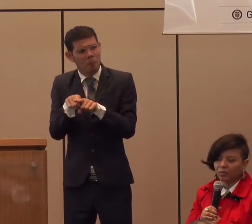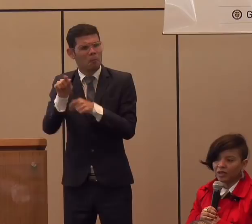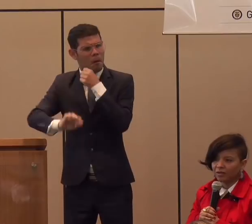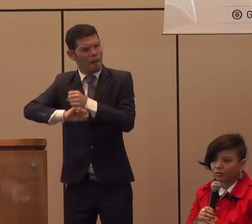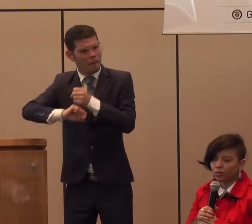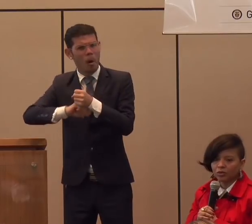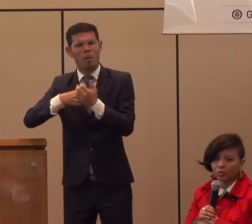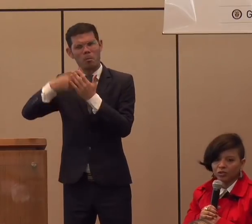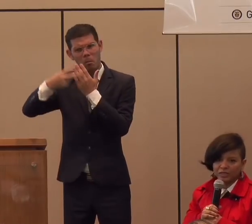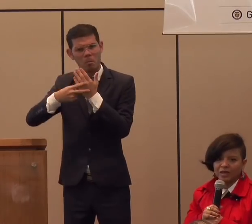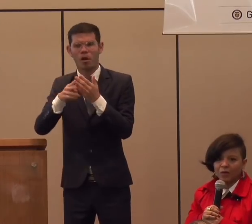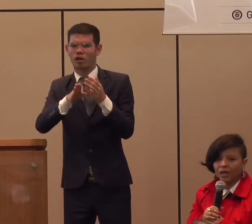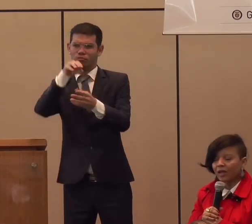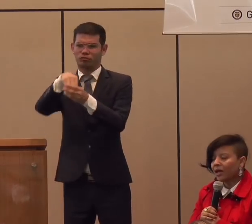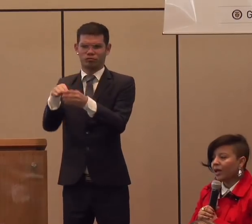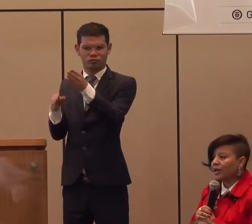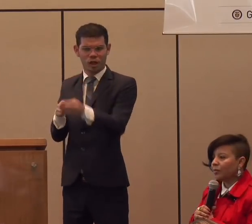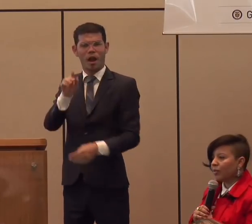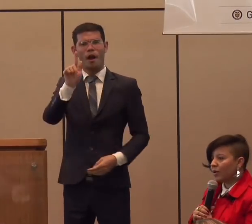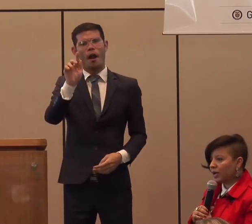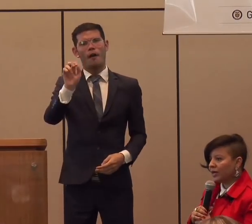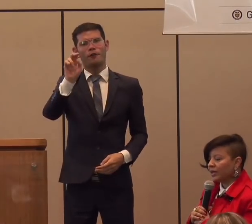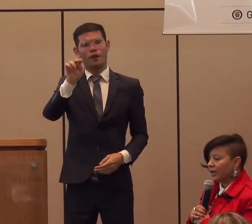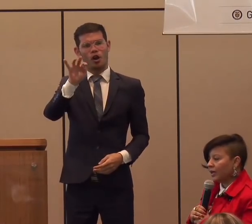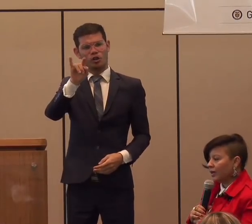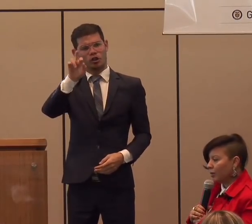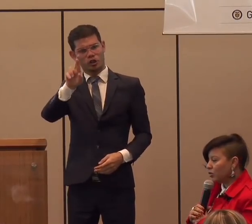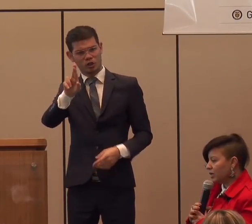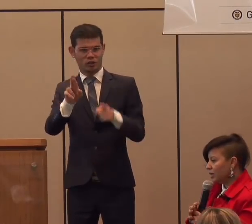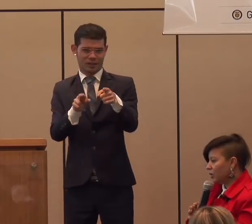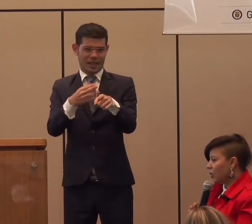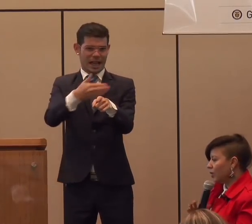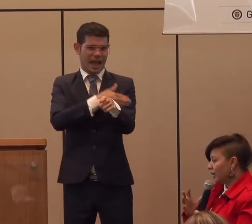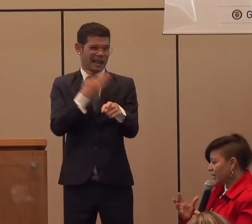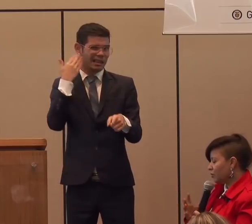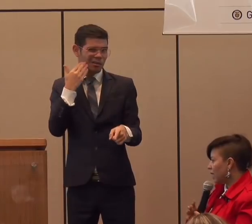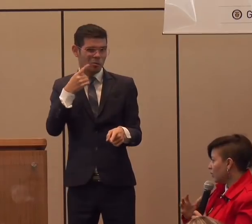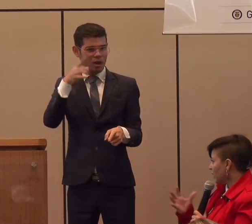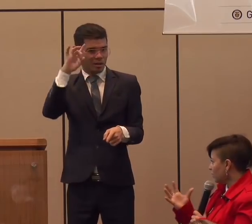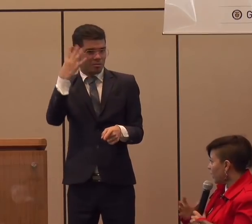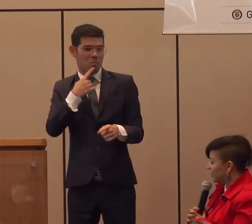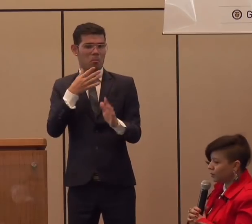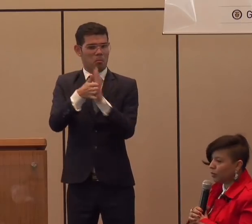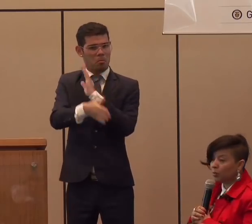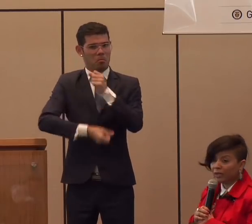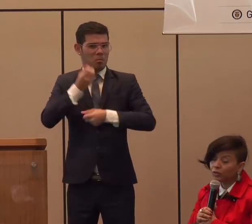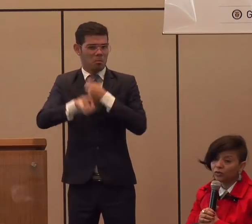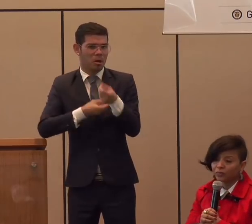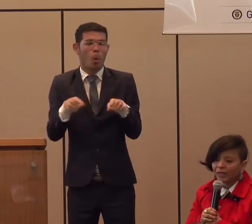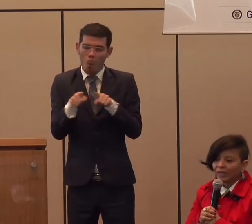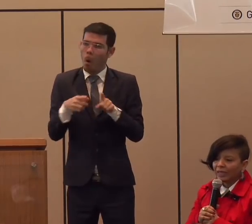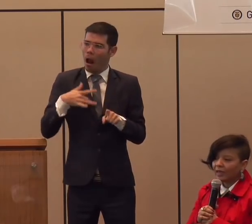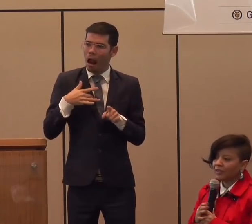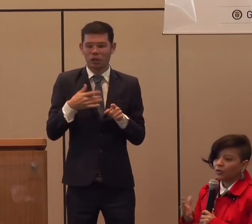proyectos que se han adelantado vía fontur como lo expresaba paula hemos sentido el respaldo en estos